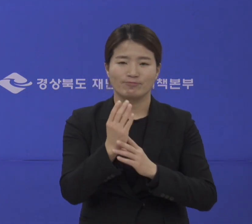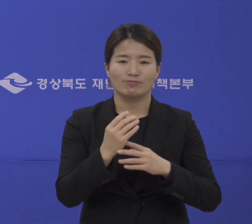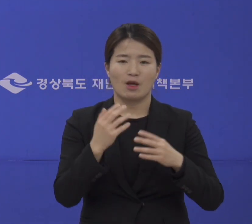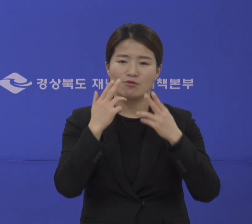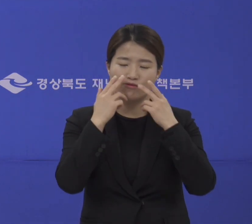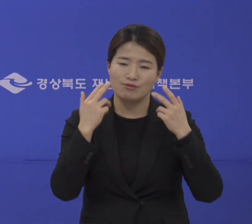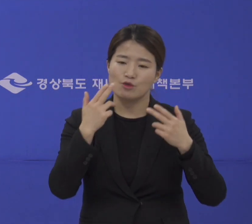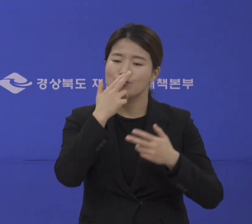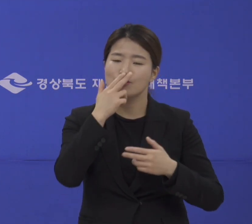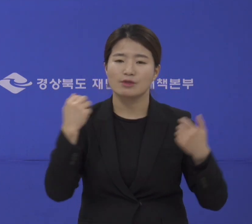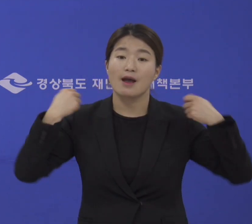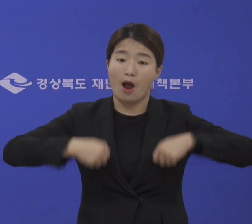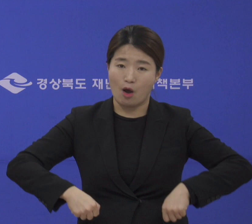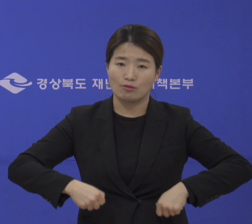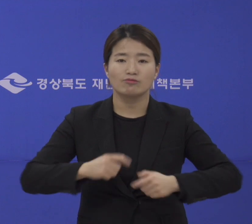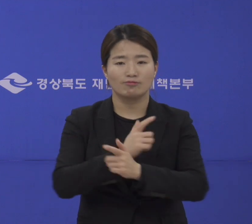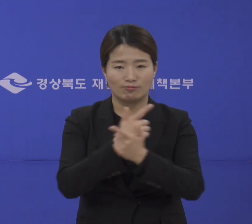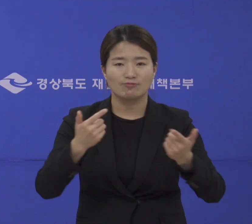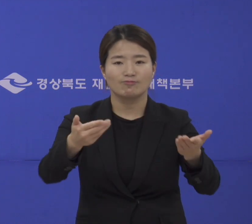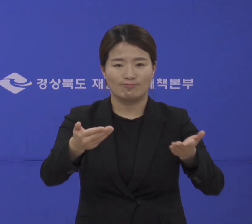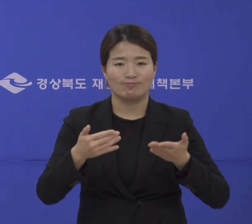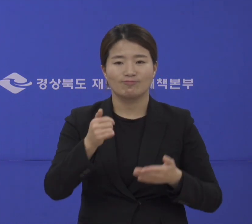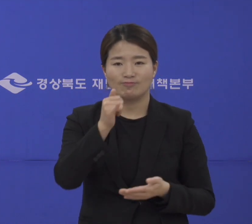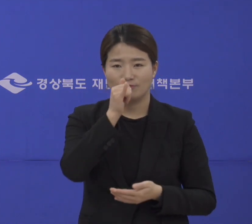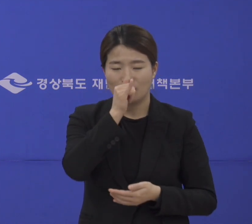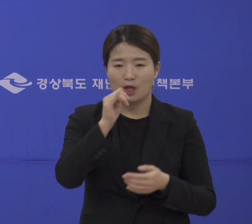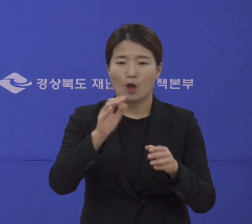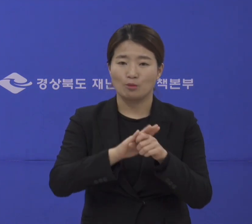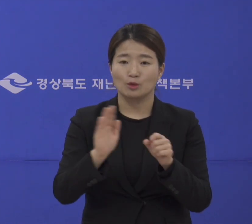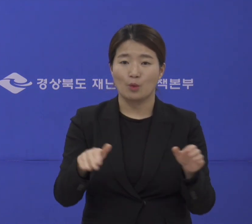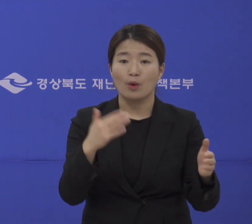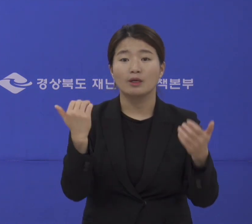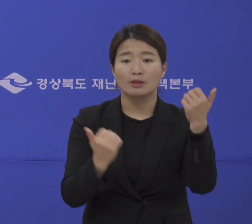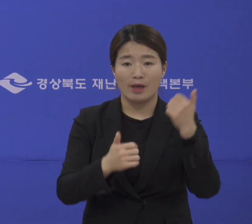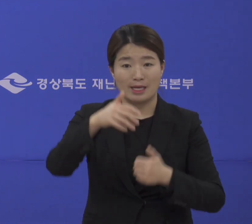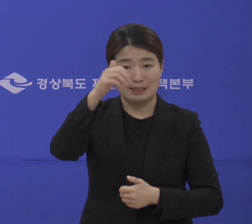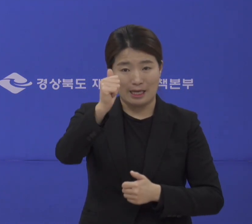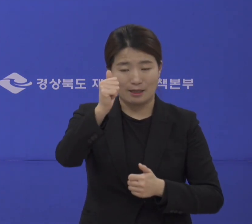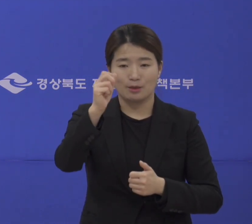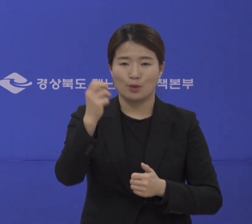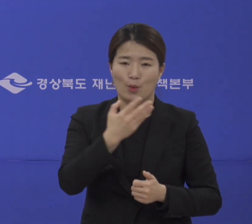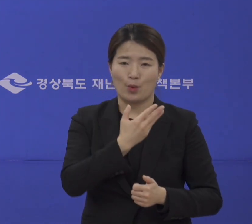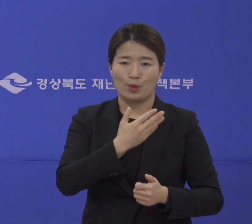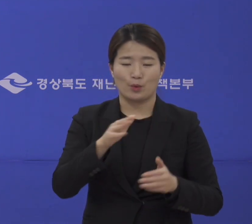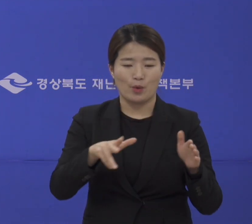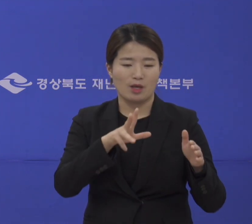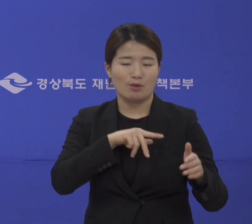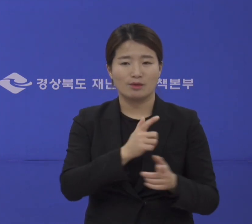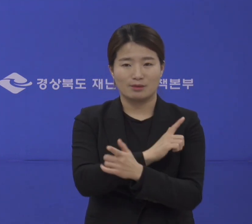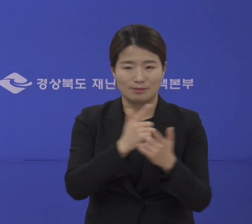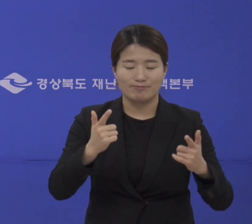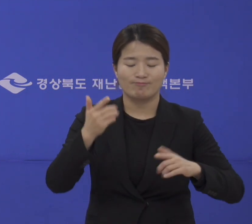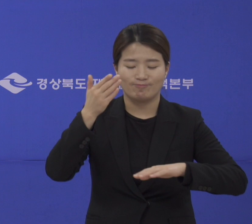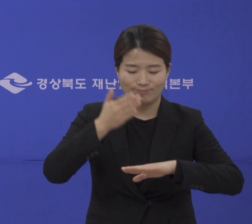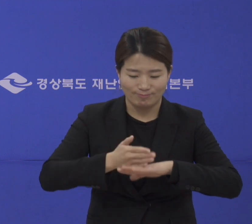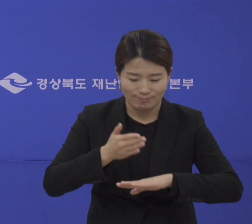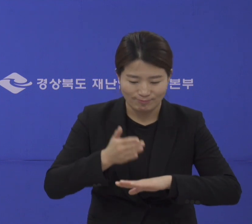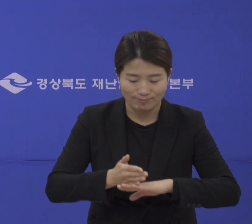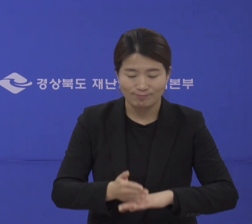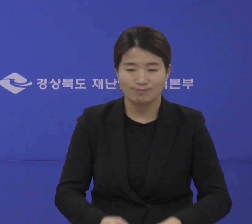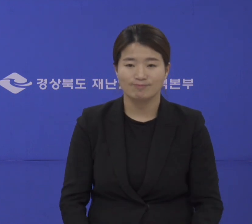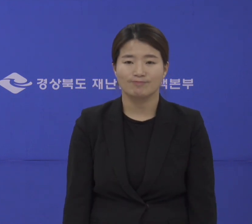비닐가운 등을 보내주셨습니다. 도의회 의장님, 의원님께 진심으로 감사를 드립니다.